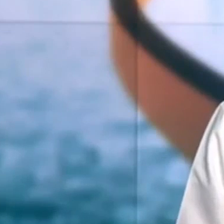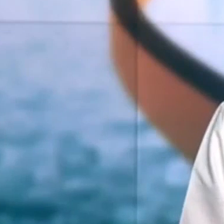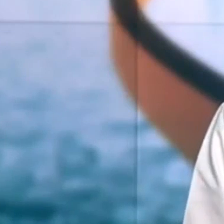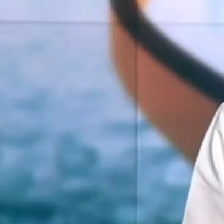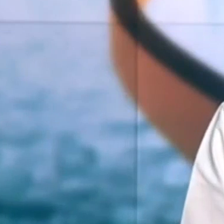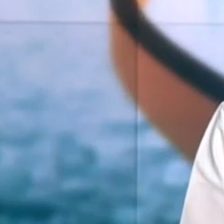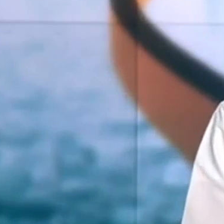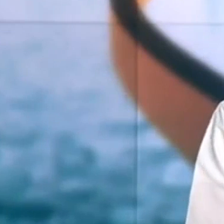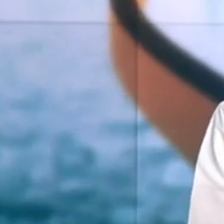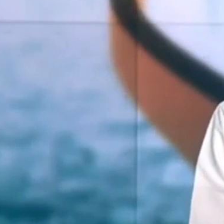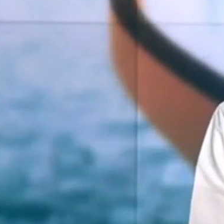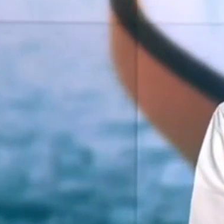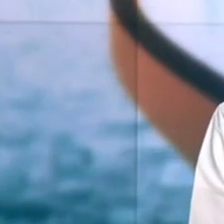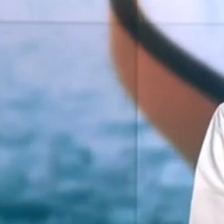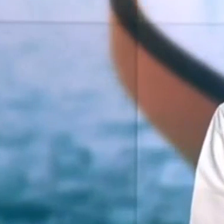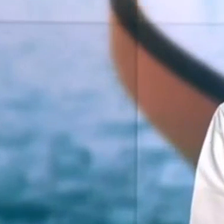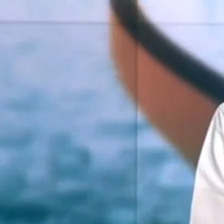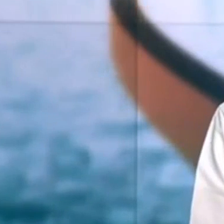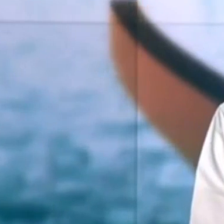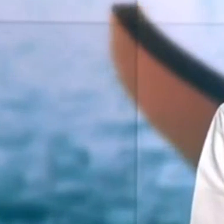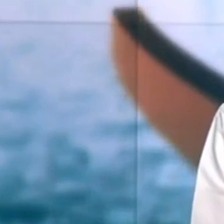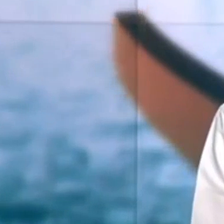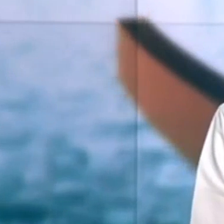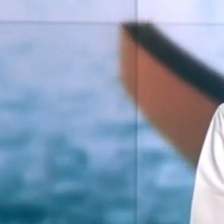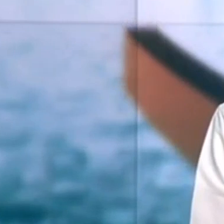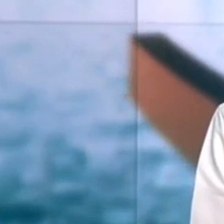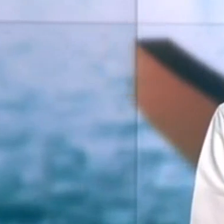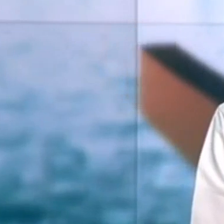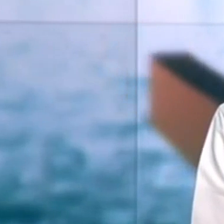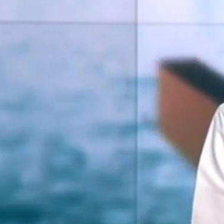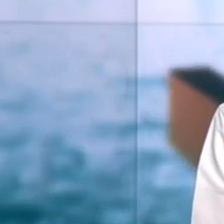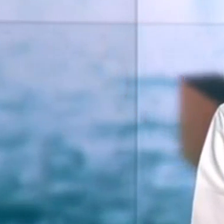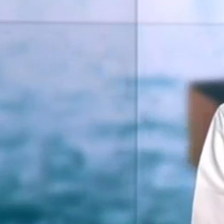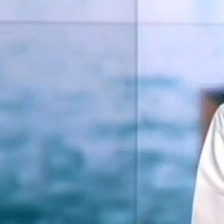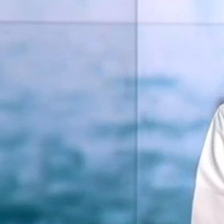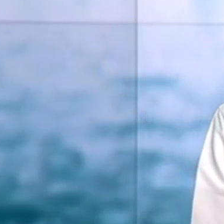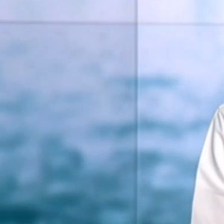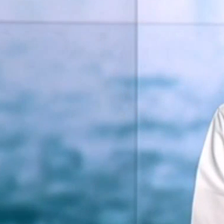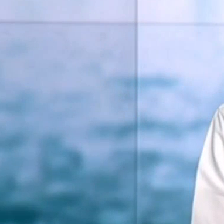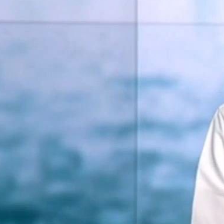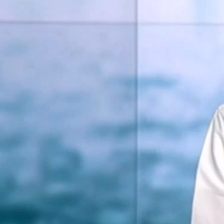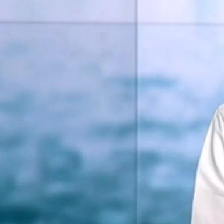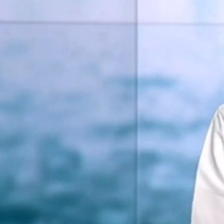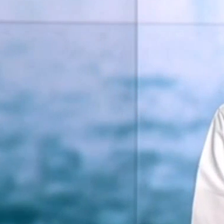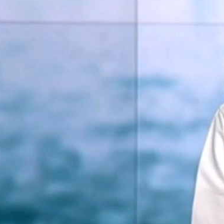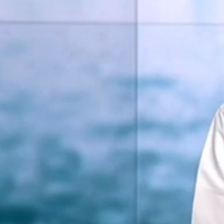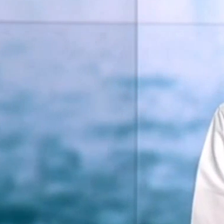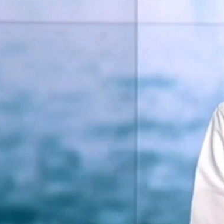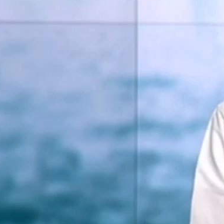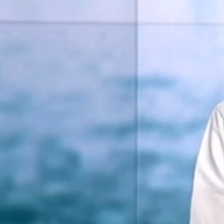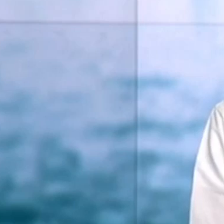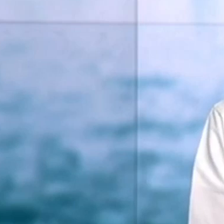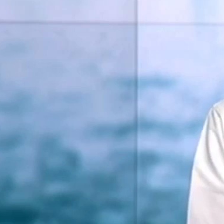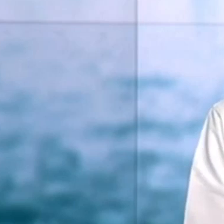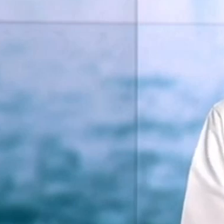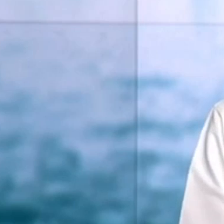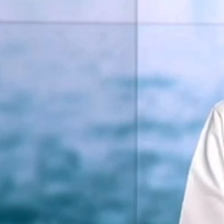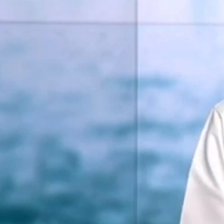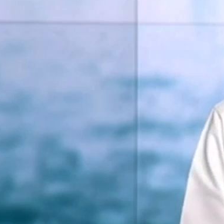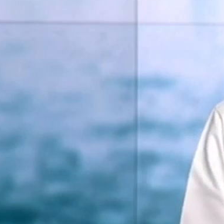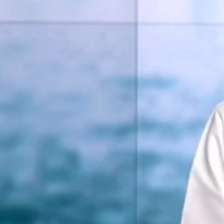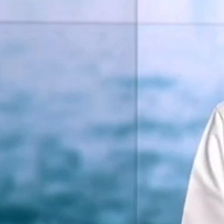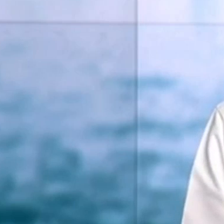أعلنت وزارة الصحة اليوم خلال الإيجاز اليومي المشترك مع عدد من الجهات الحكومية حول مستجدات فيروس كورونا بالمملكة